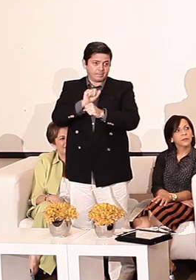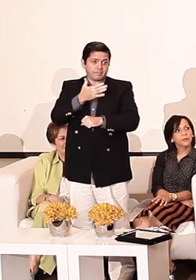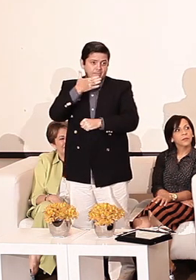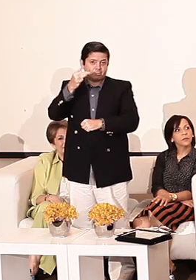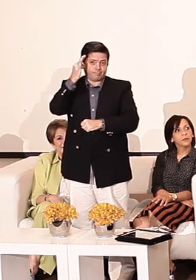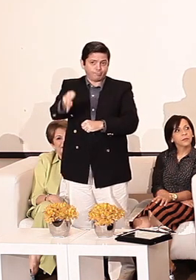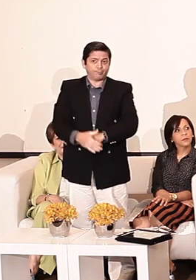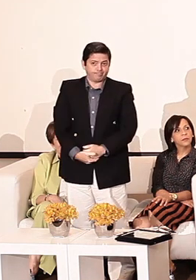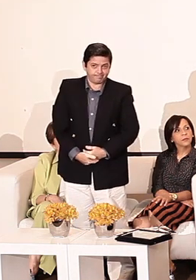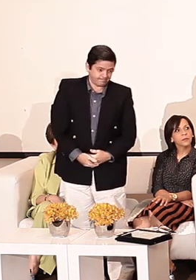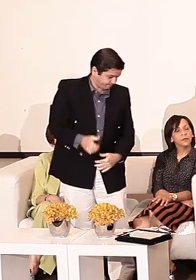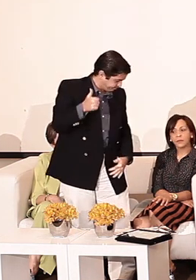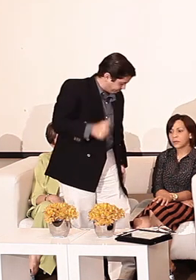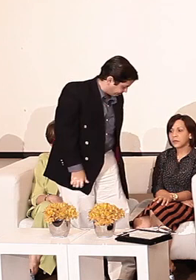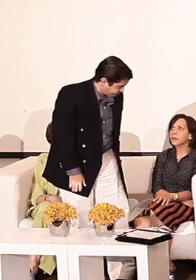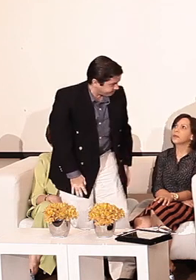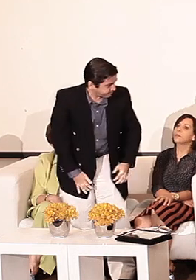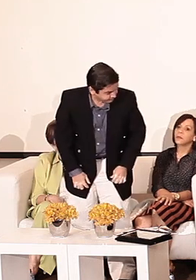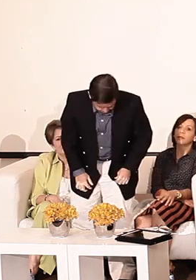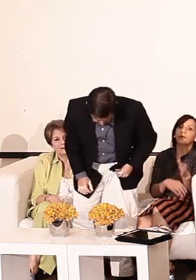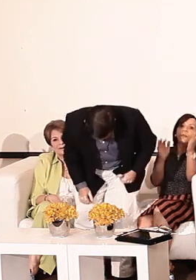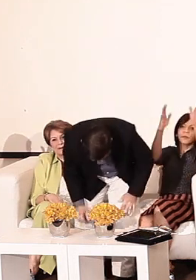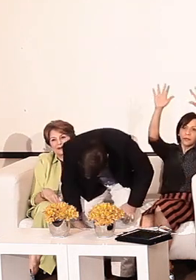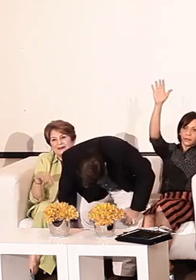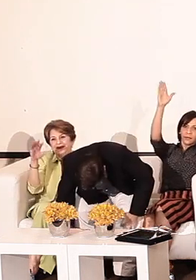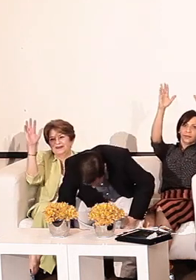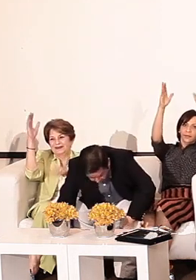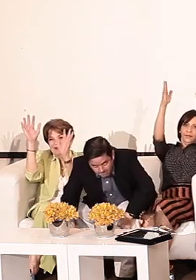ampararnos así que podemos tener trabajos mejores en un futuro